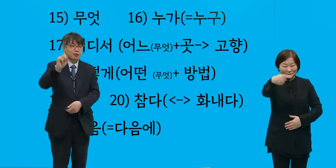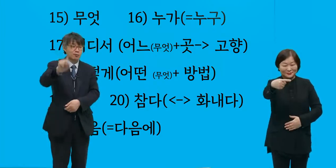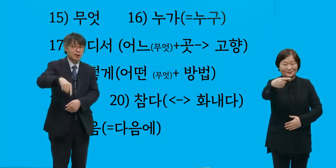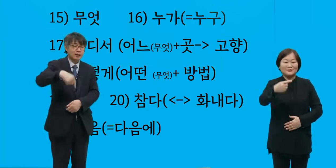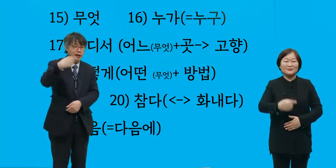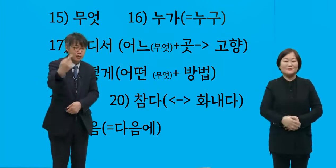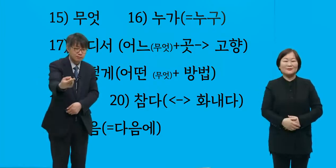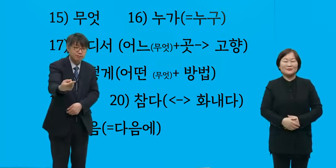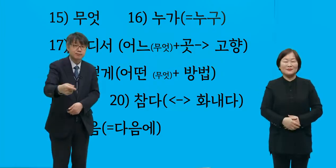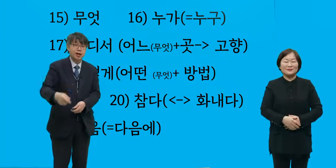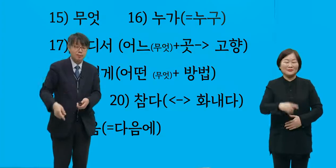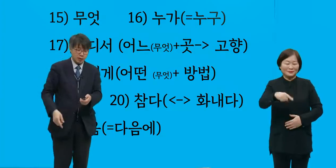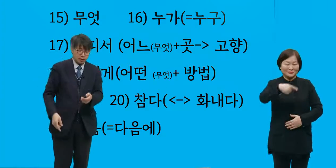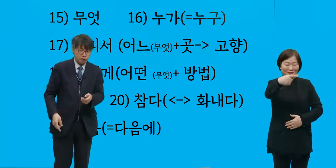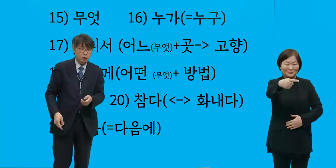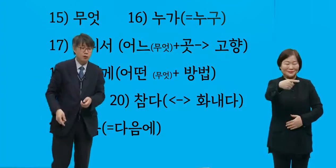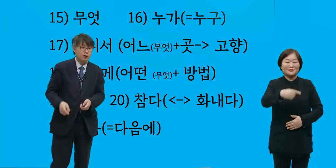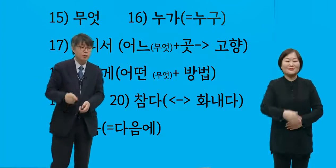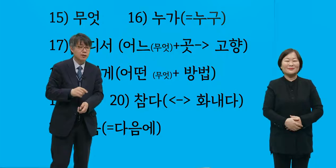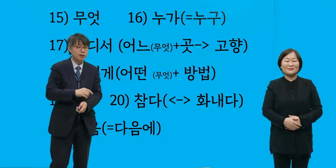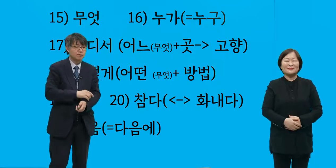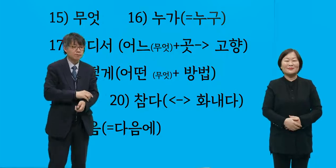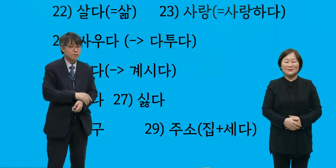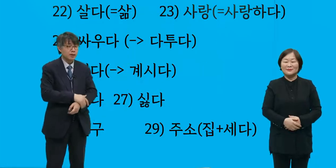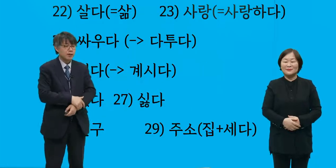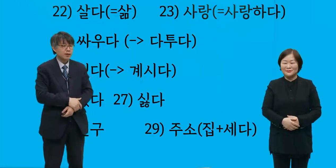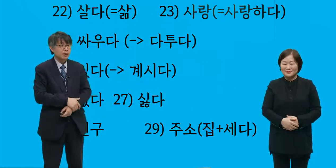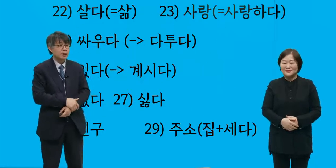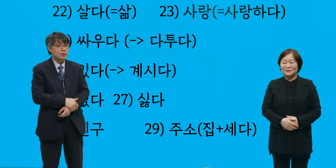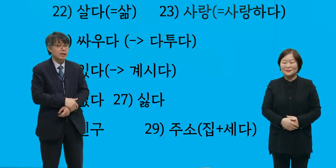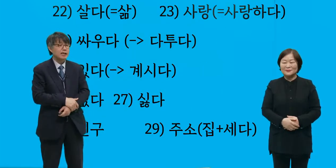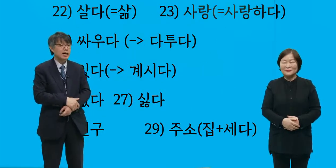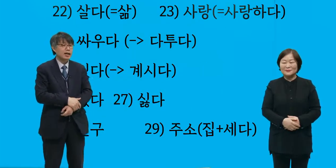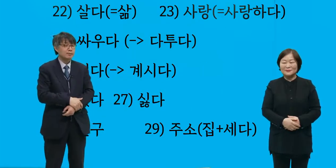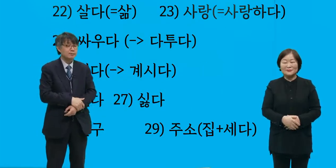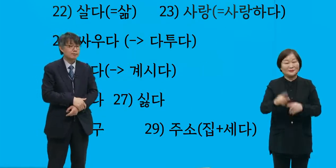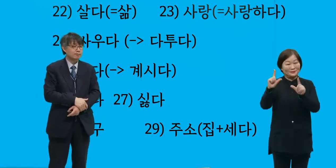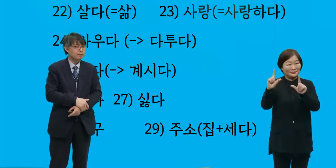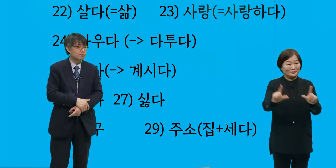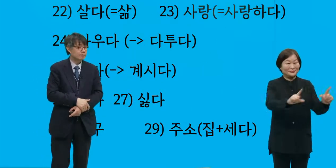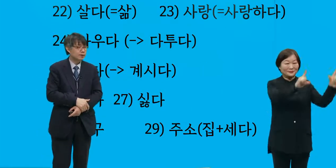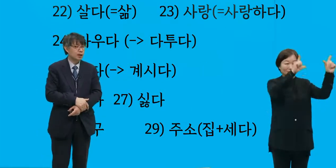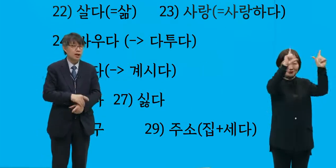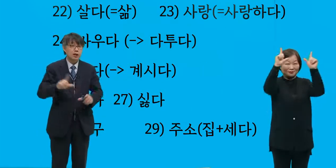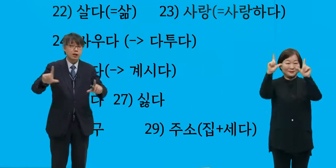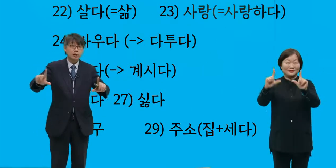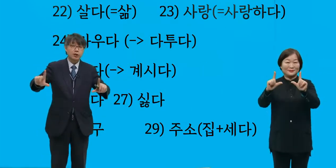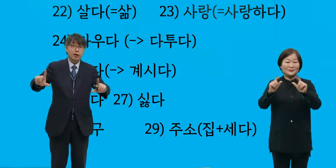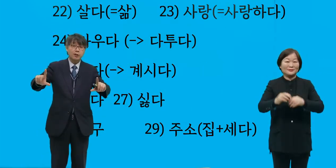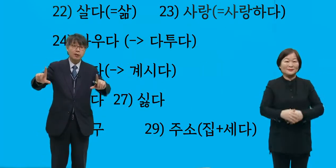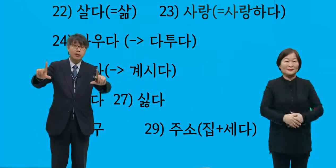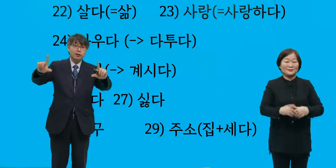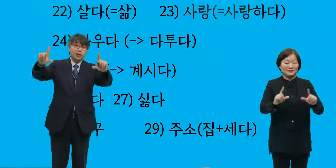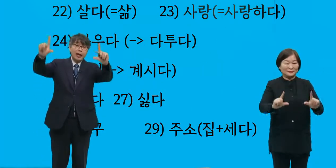됩니다. 다음에 수어가 똑같습니다. 그 다음에 살다. 자, 이렇게 하면